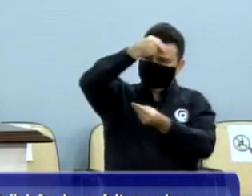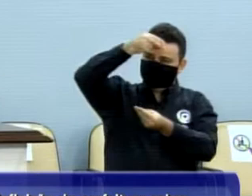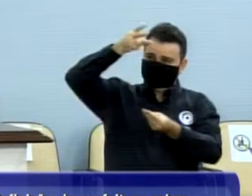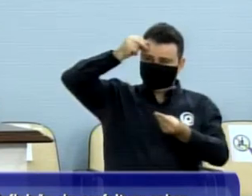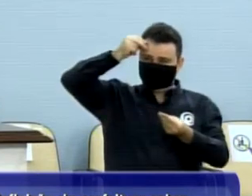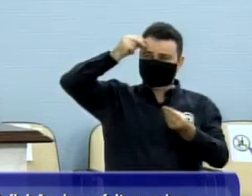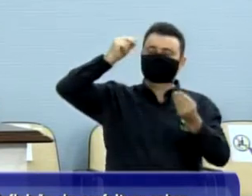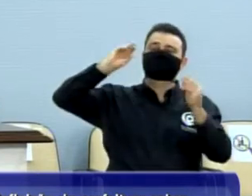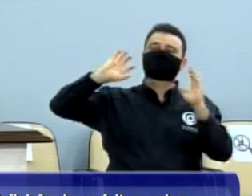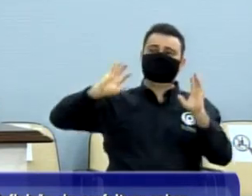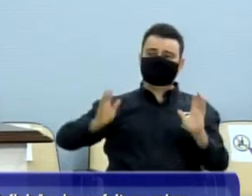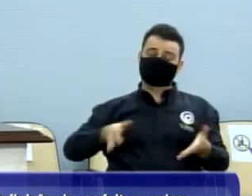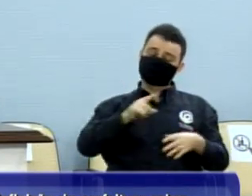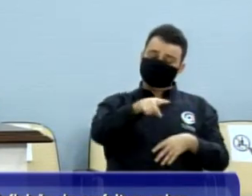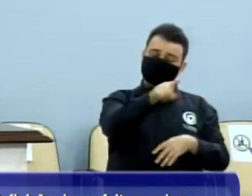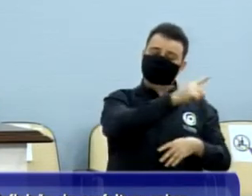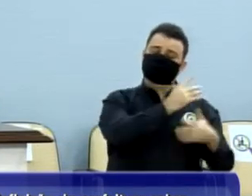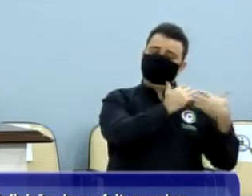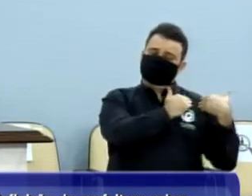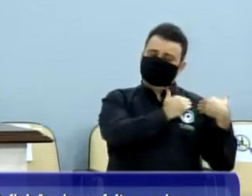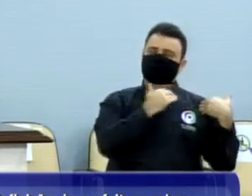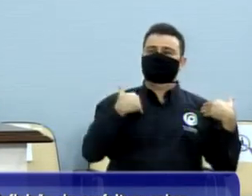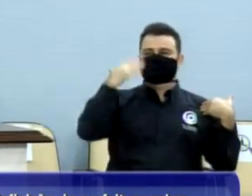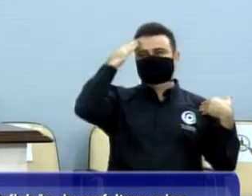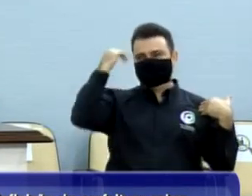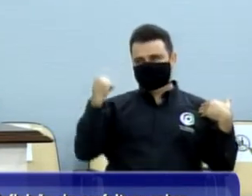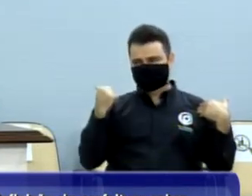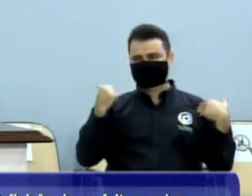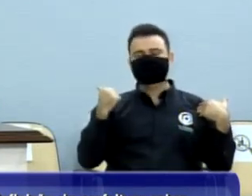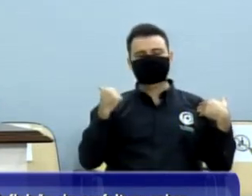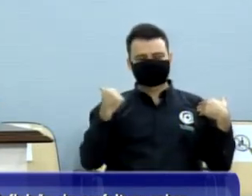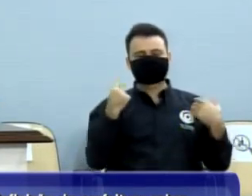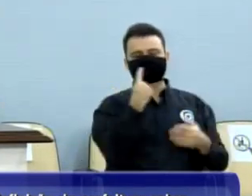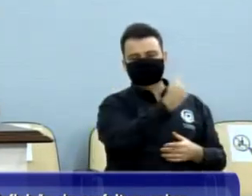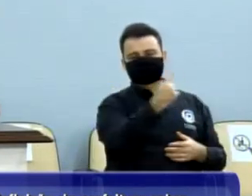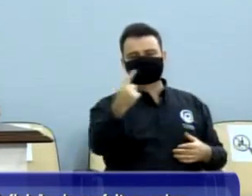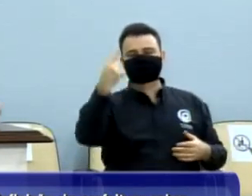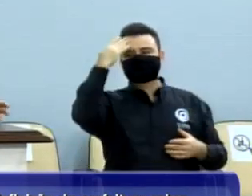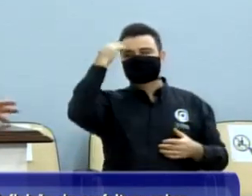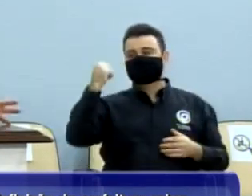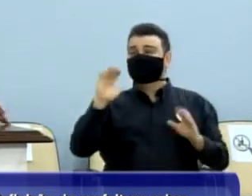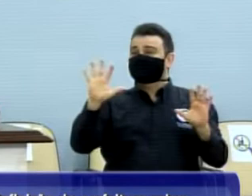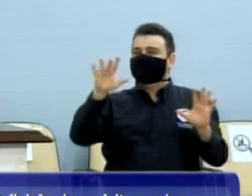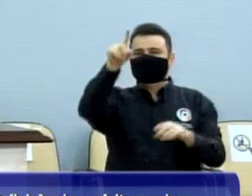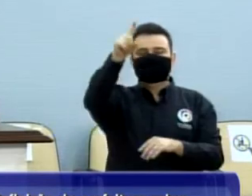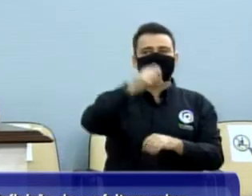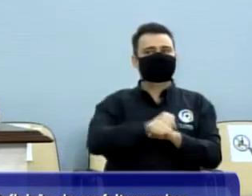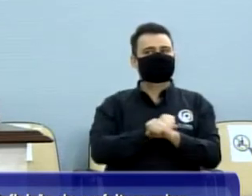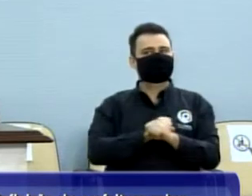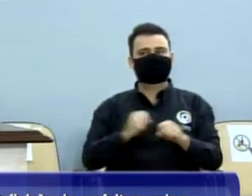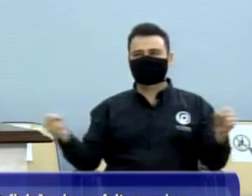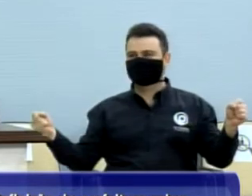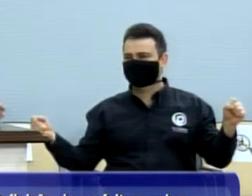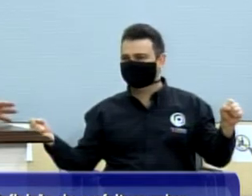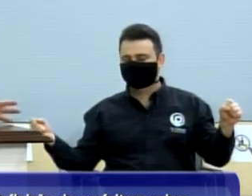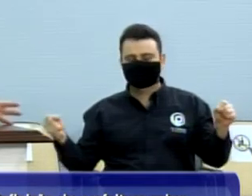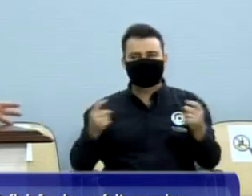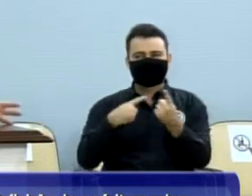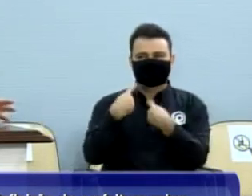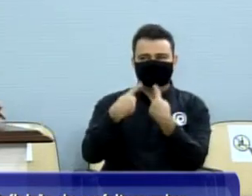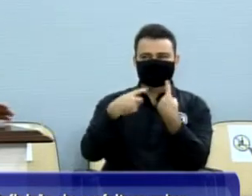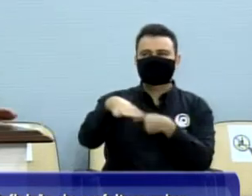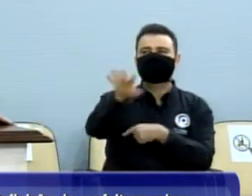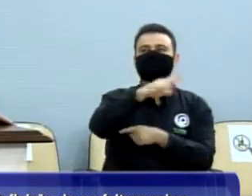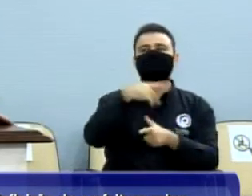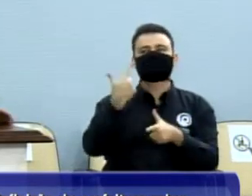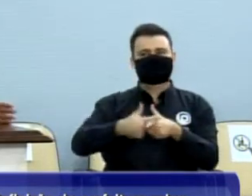vocês e o meu. Mas, felizmente, não está dando mais para aguentar. Eu acho